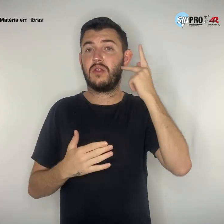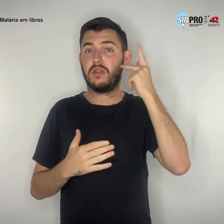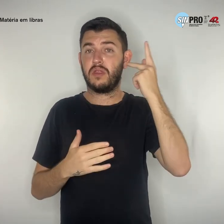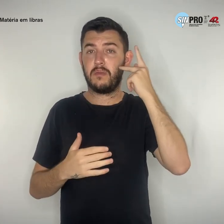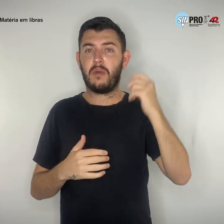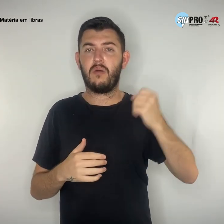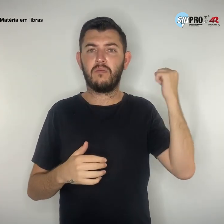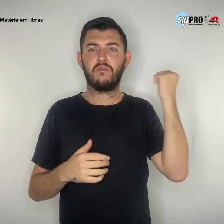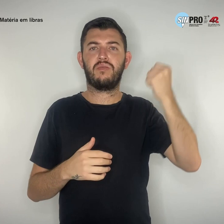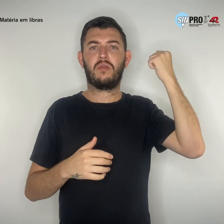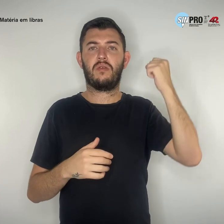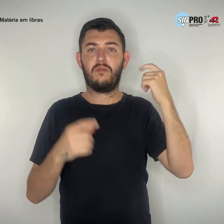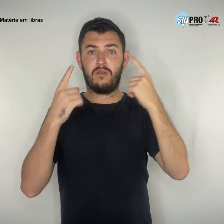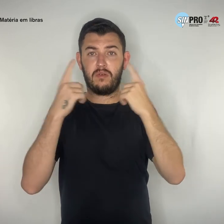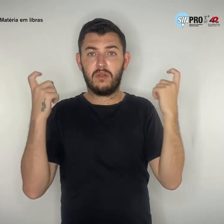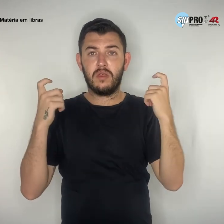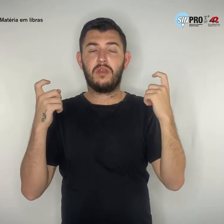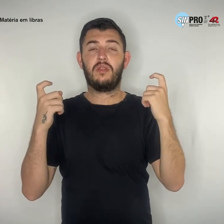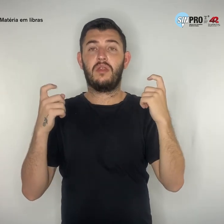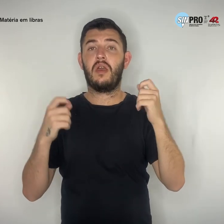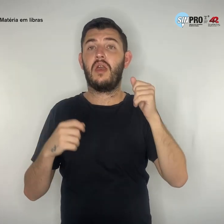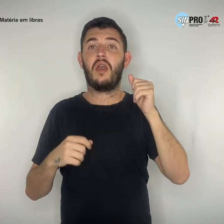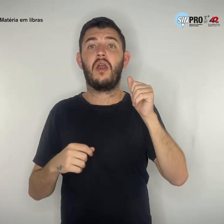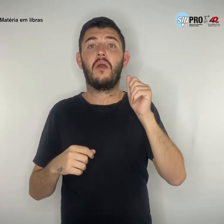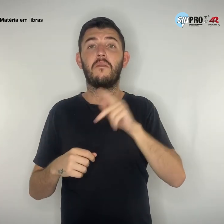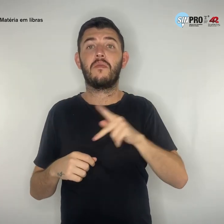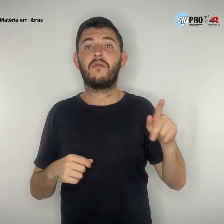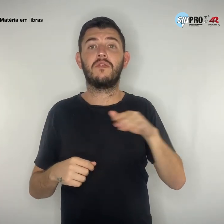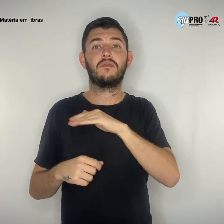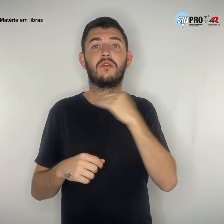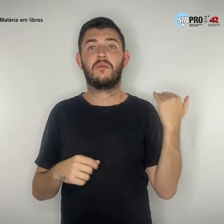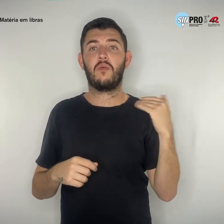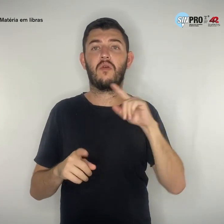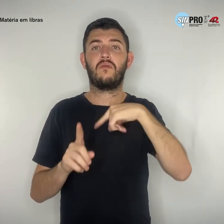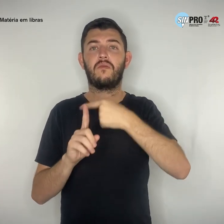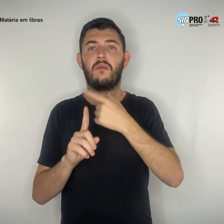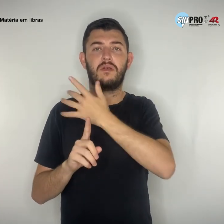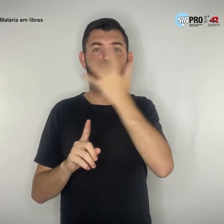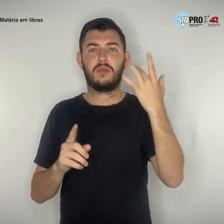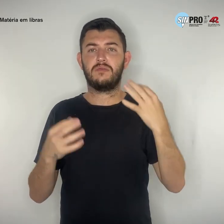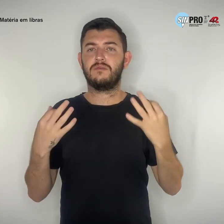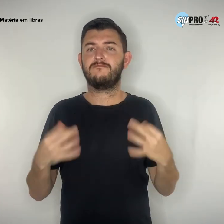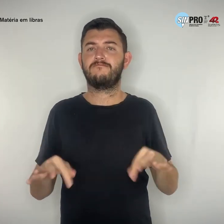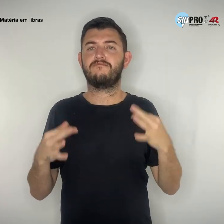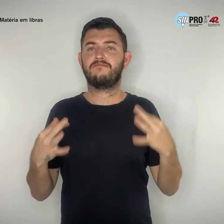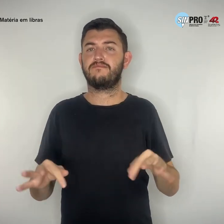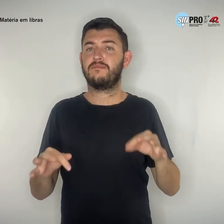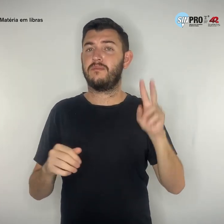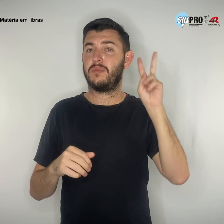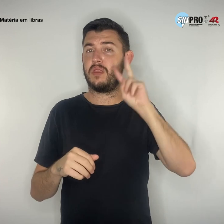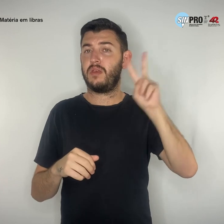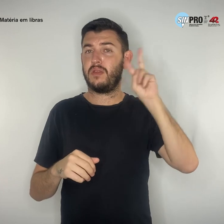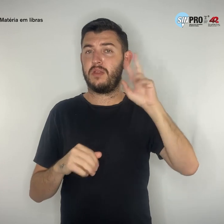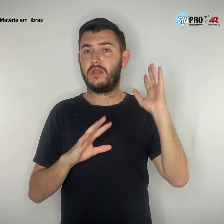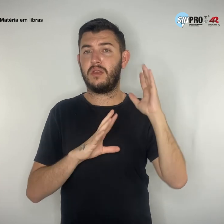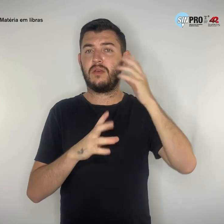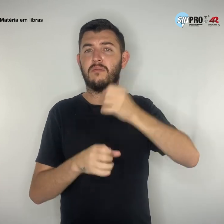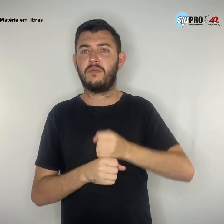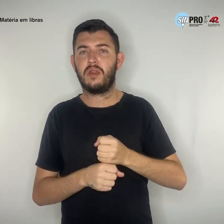uma professora morta e outros feridos. Vale lembrar que uma onda de prováveis ataques